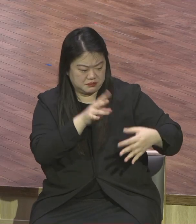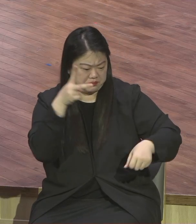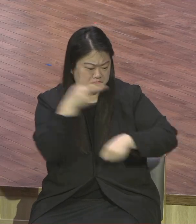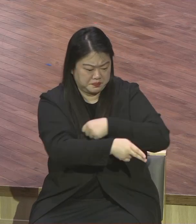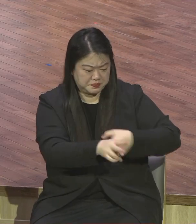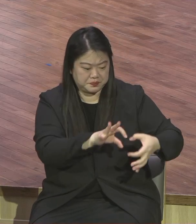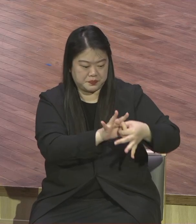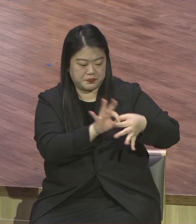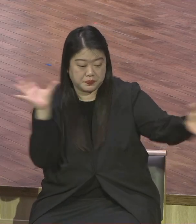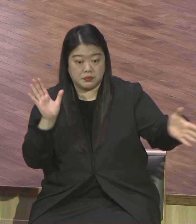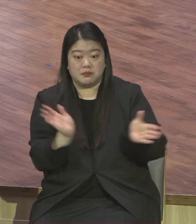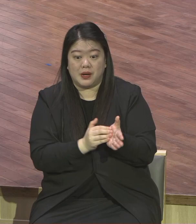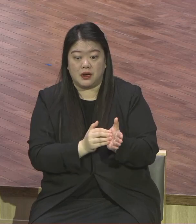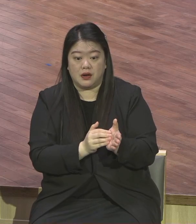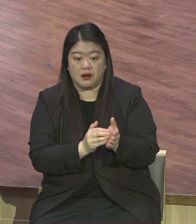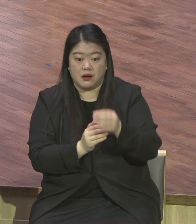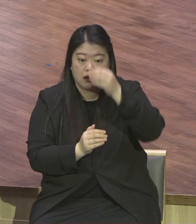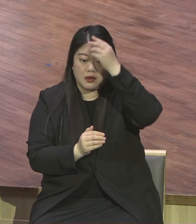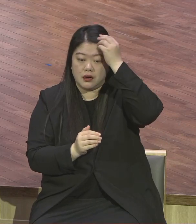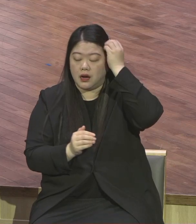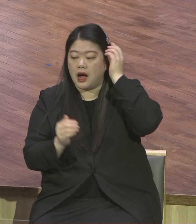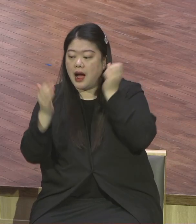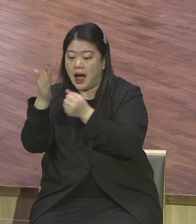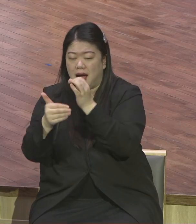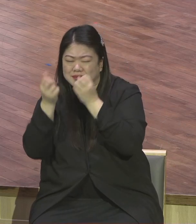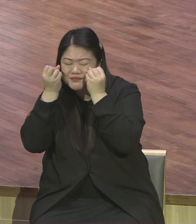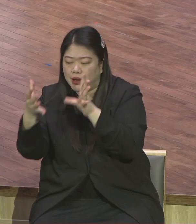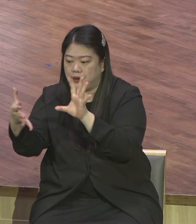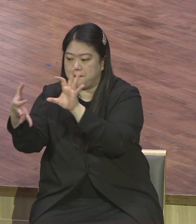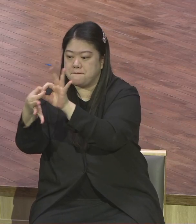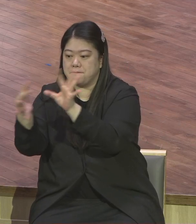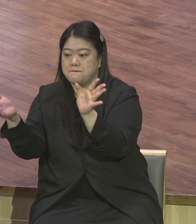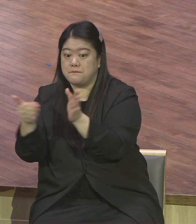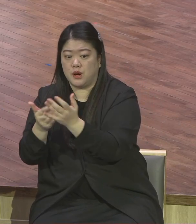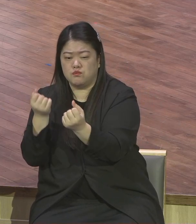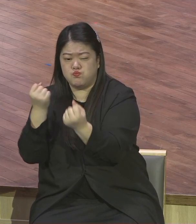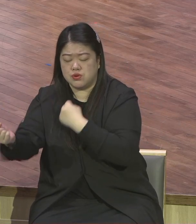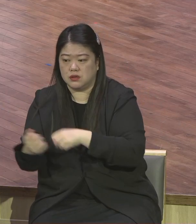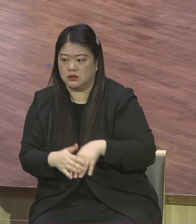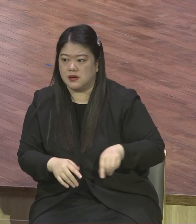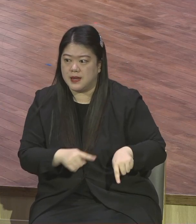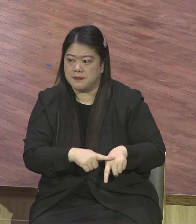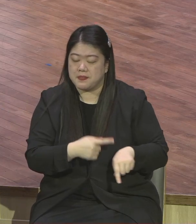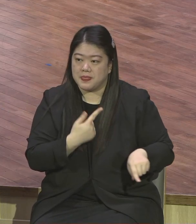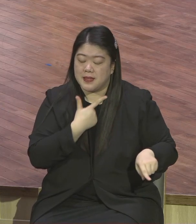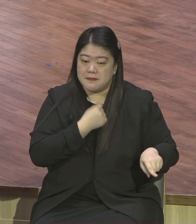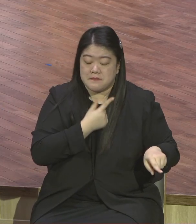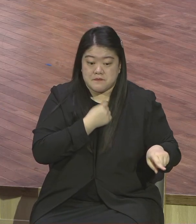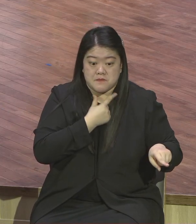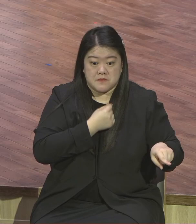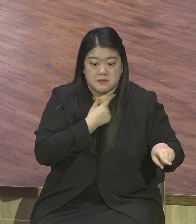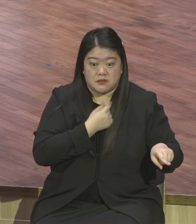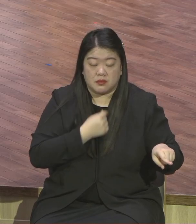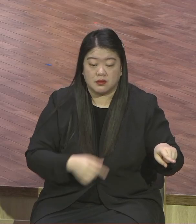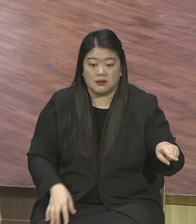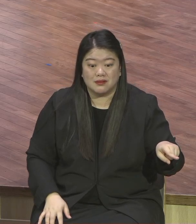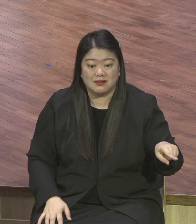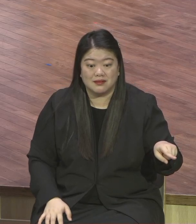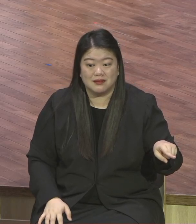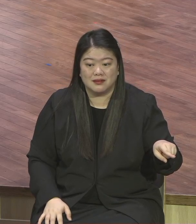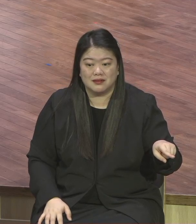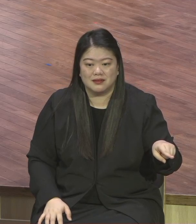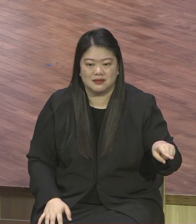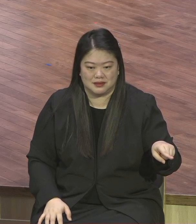사람이 또 옛날로 또 육체 소욕을 그것도 유혹에 또 빠져 자기도 모르게 본성이 이끌어가